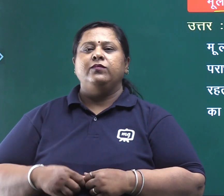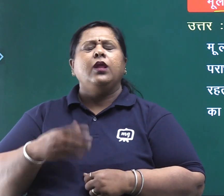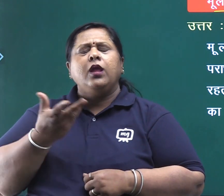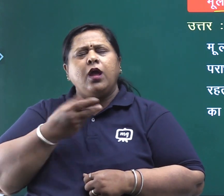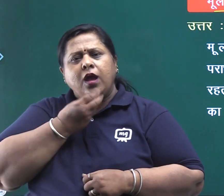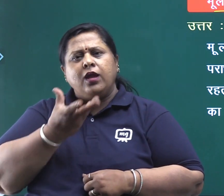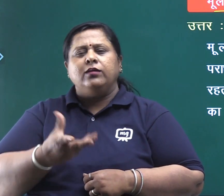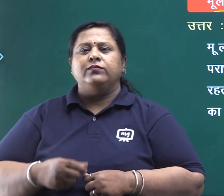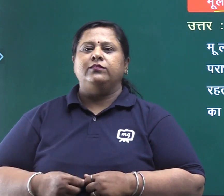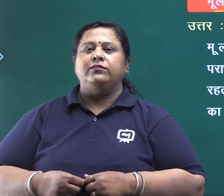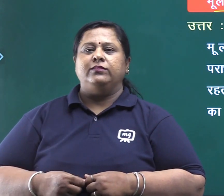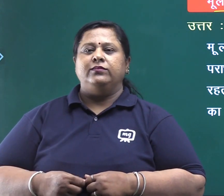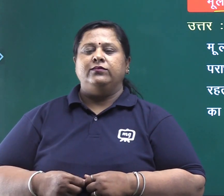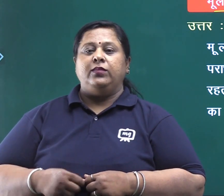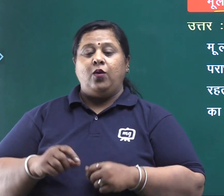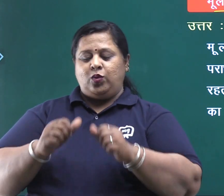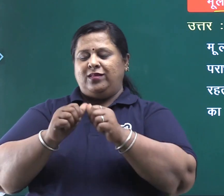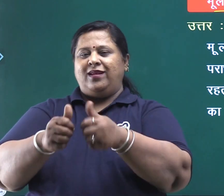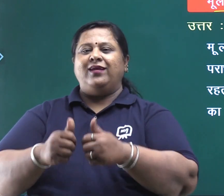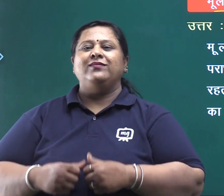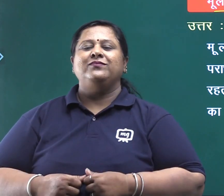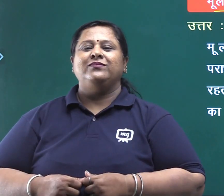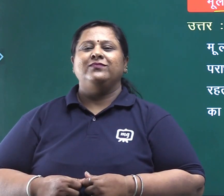क्या है? उत्तर है